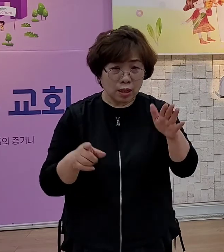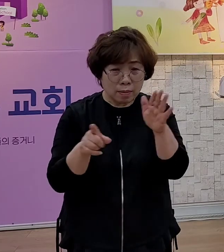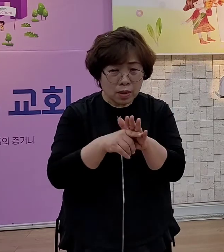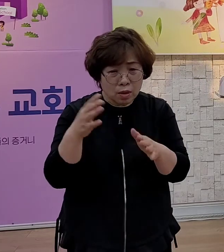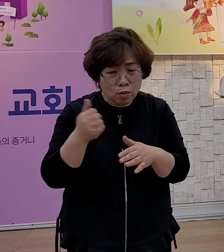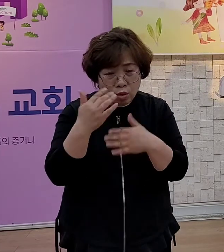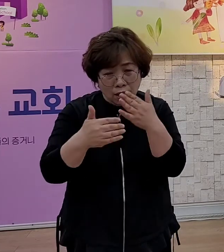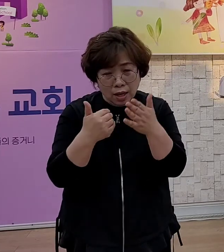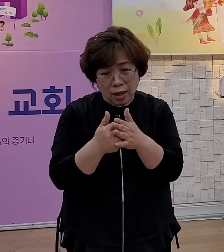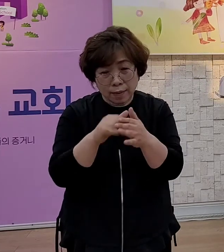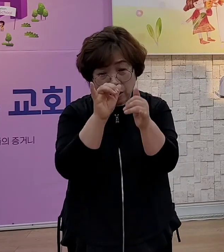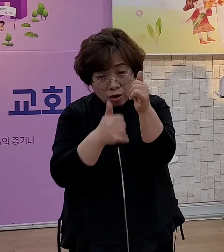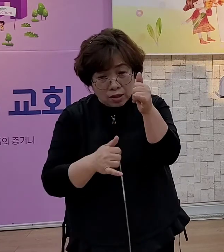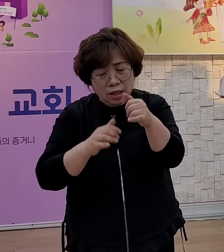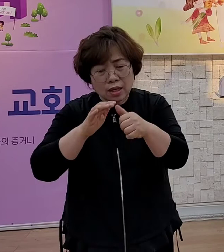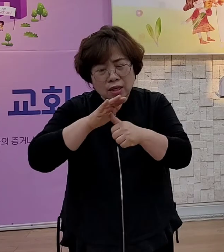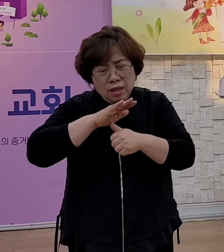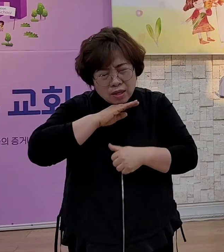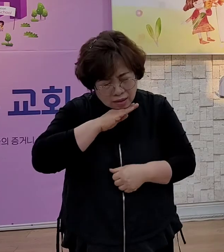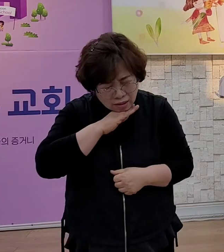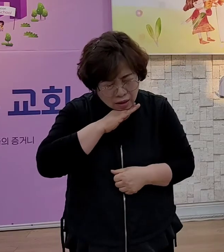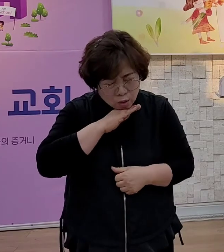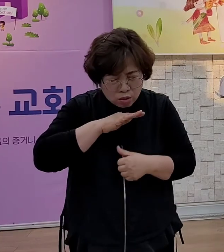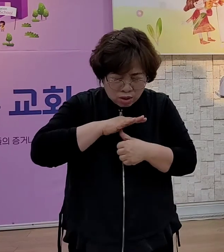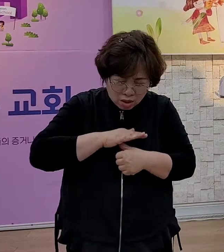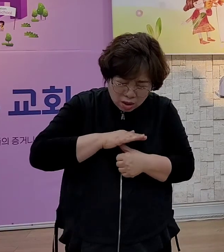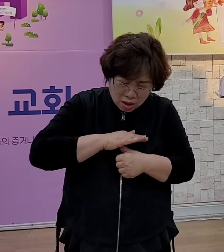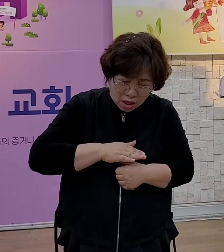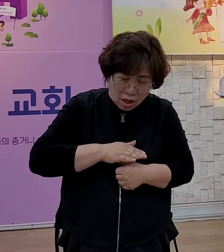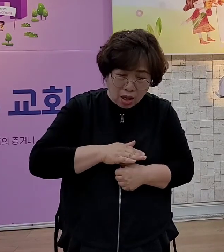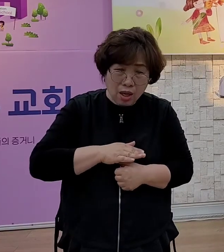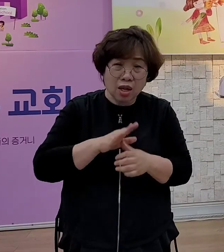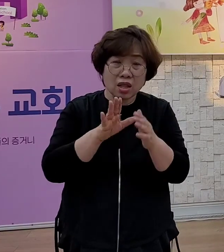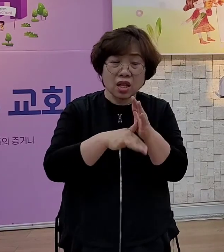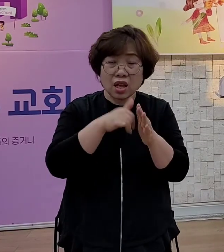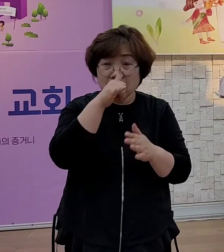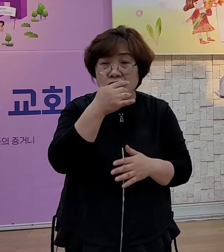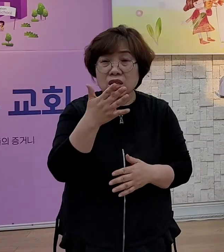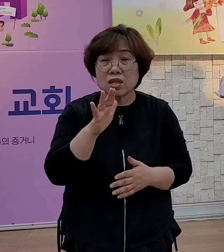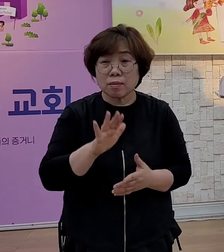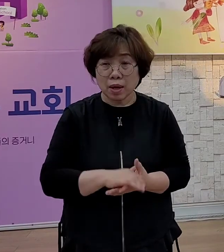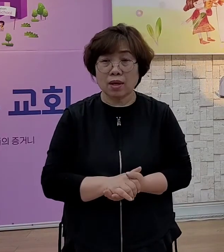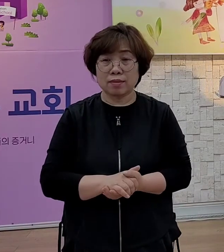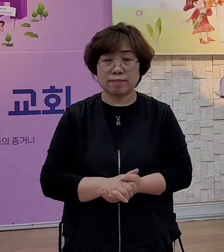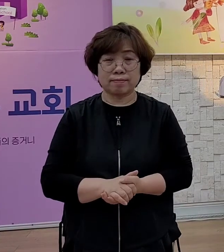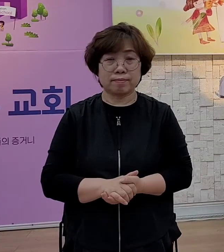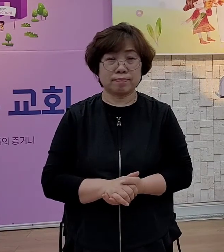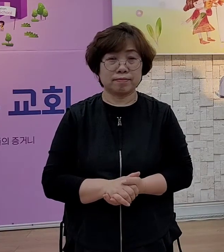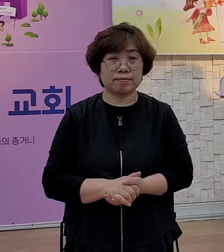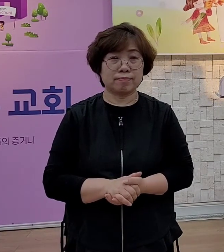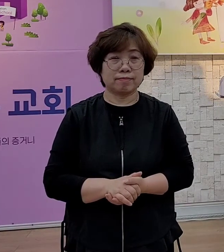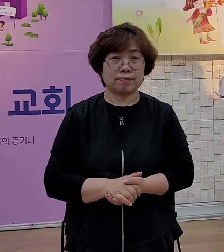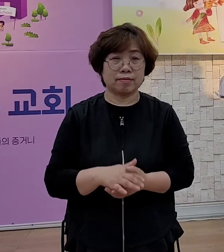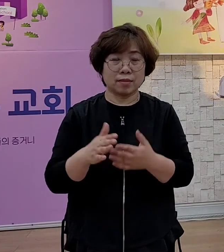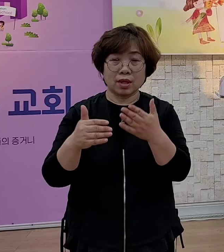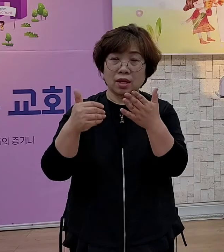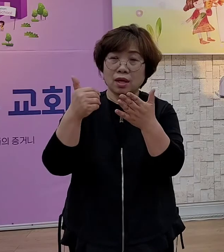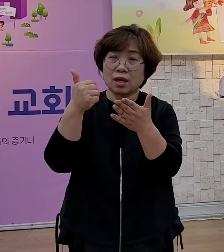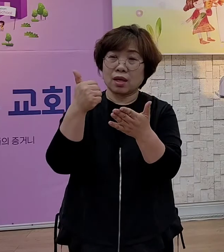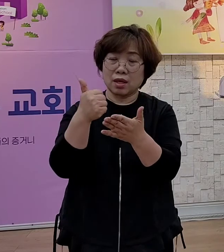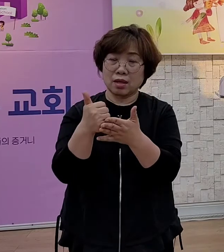기다리고 인내하고 참고, 여러분 정말 그렇게 귀한 시간 보낼 때도 많잖아요. 그런데요,